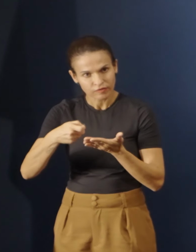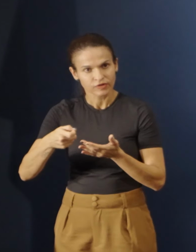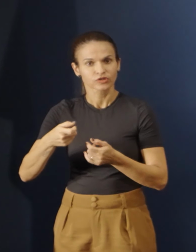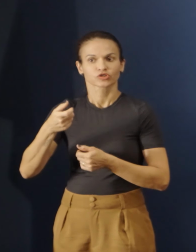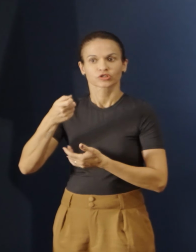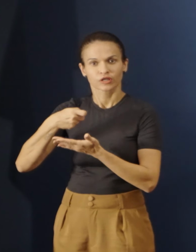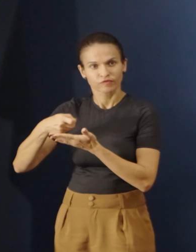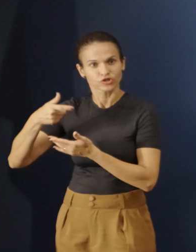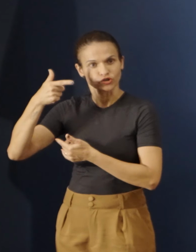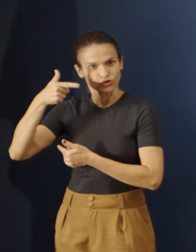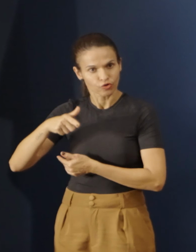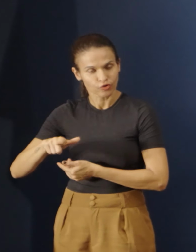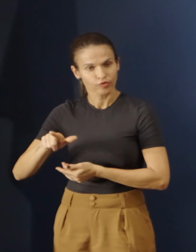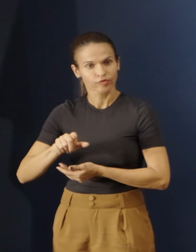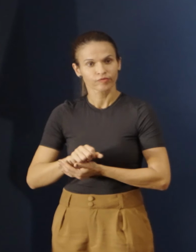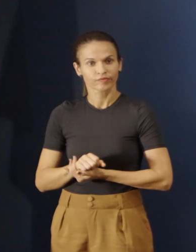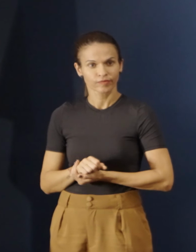enfim.